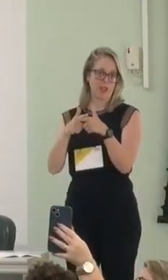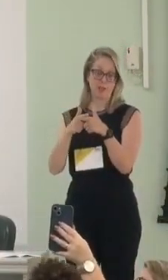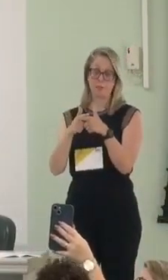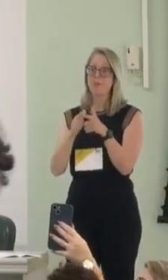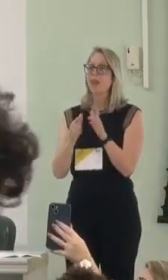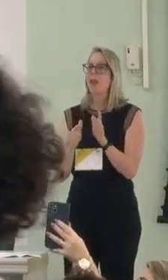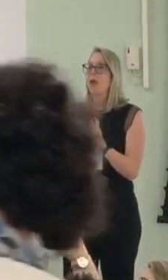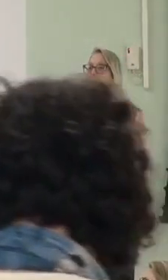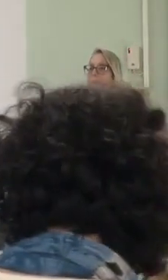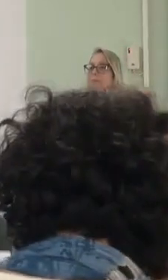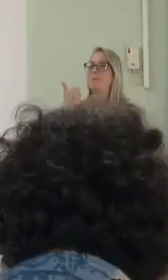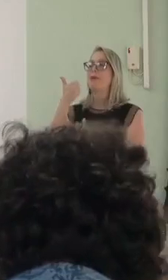essa mesa.